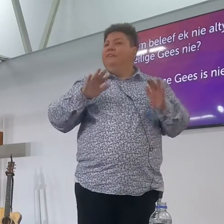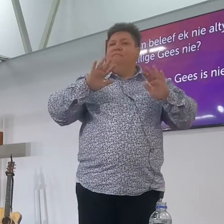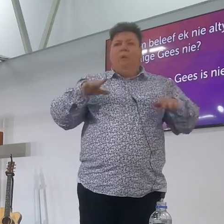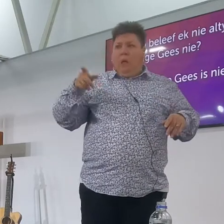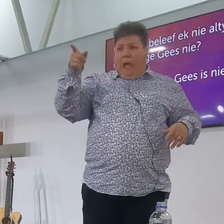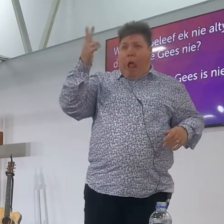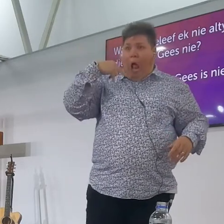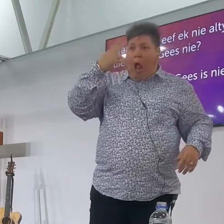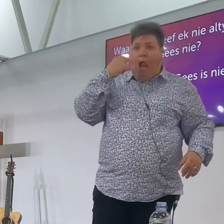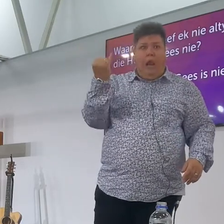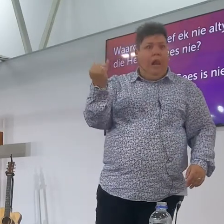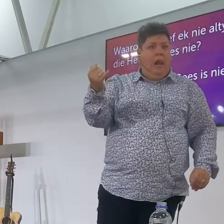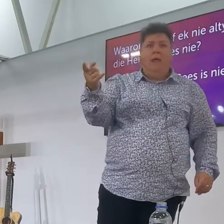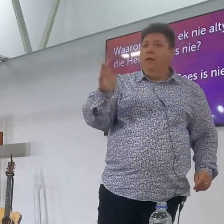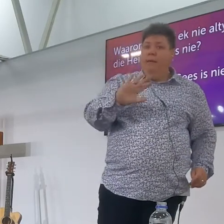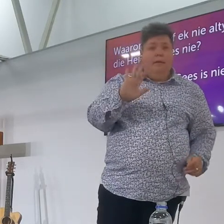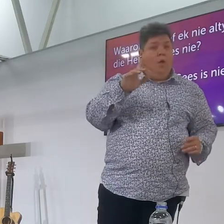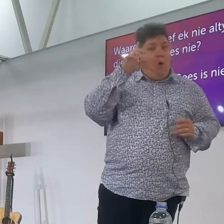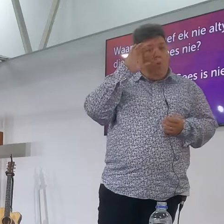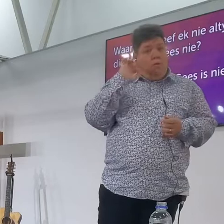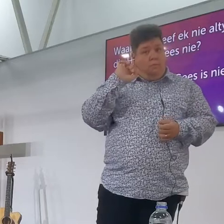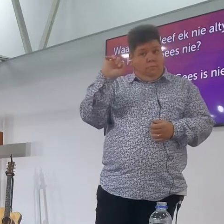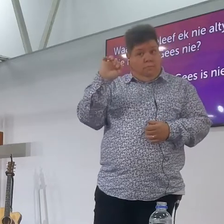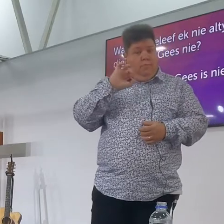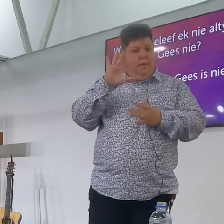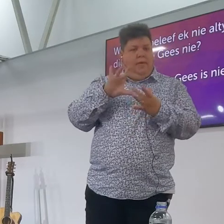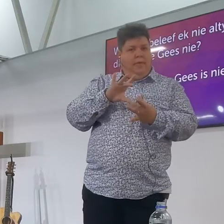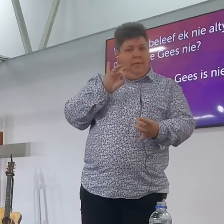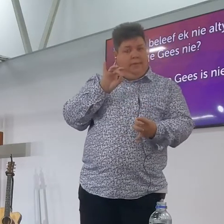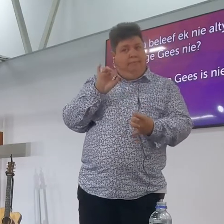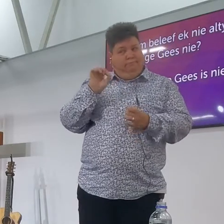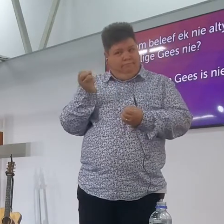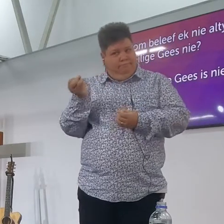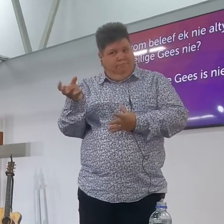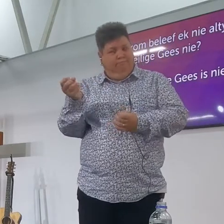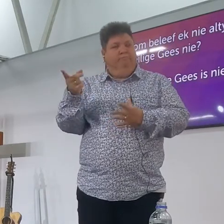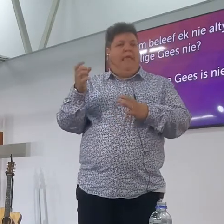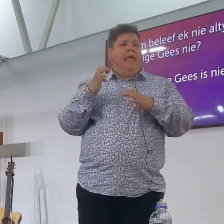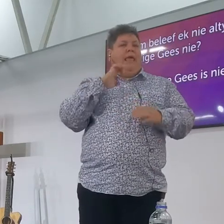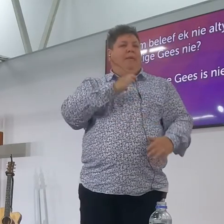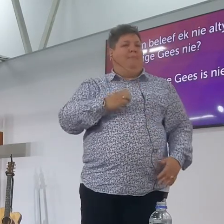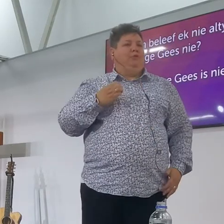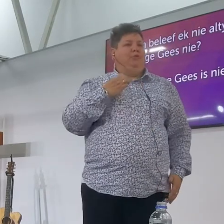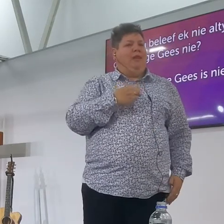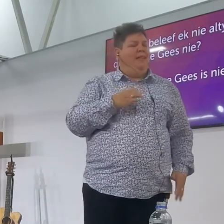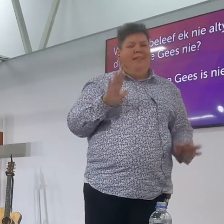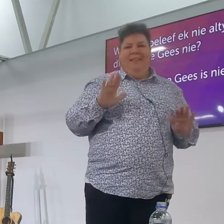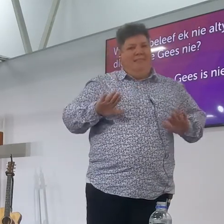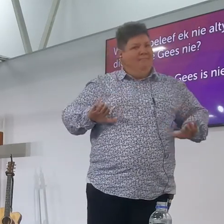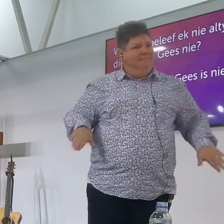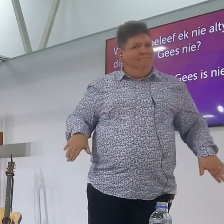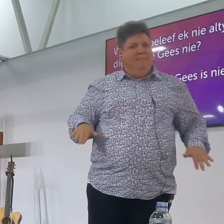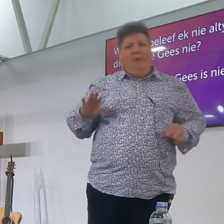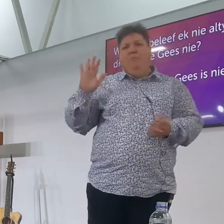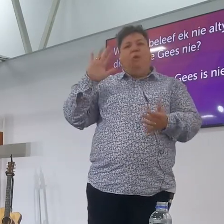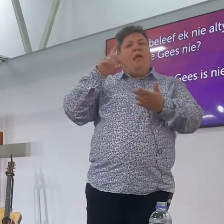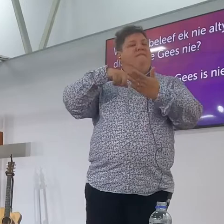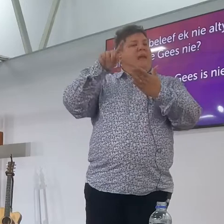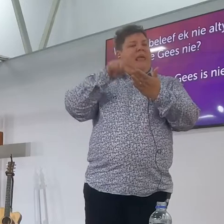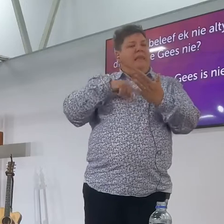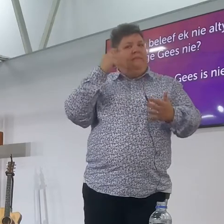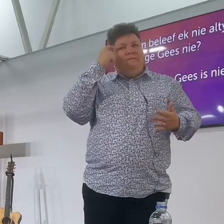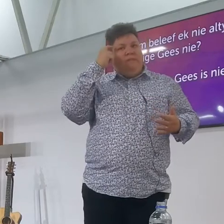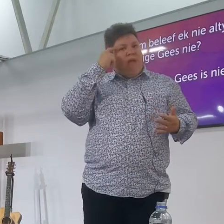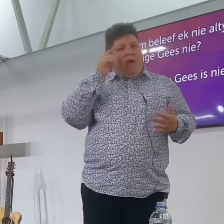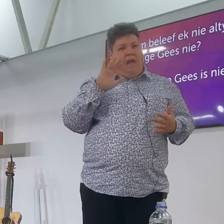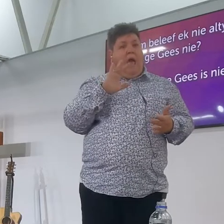beleef die Heilige Gees intens, want hy so emosioneel, en hy so, maar dit is nie hoe dit is nie. En dis a verkeerde verstaan van die Heilige Gees,